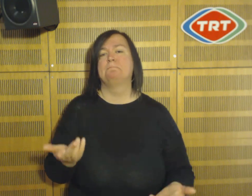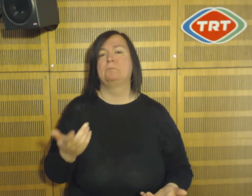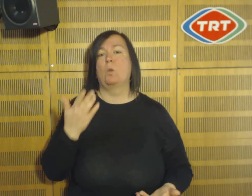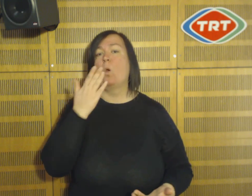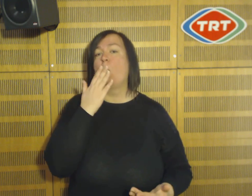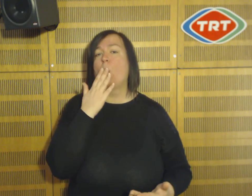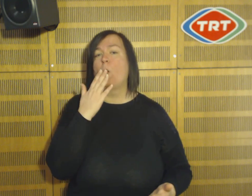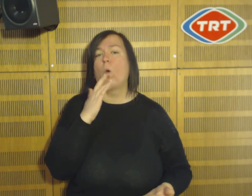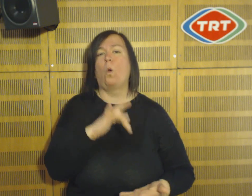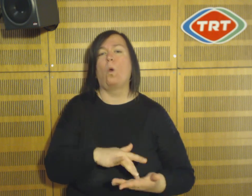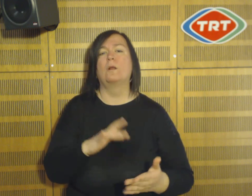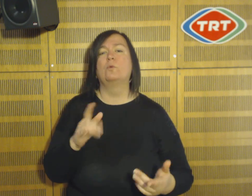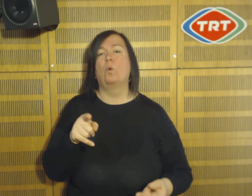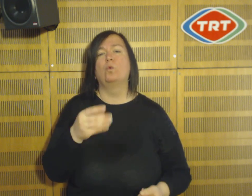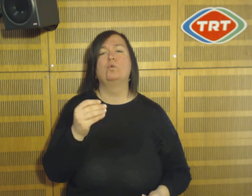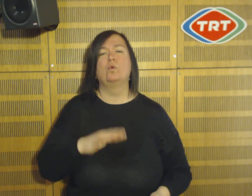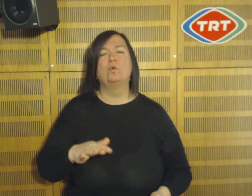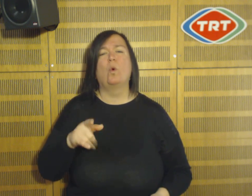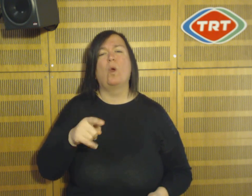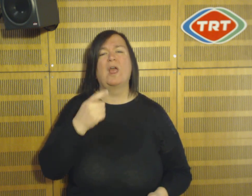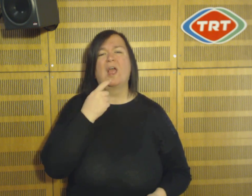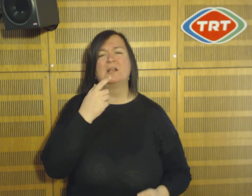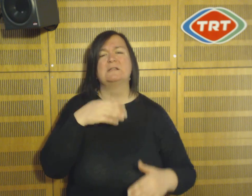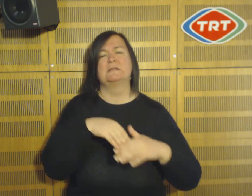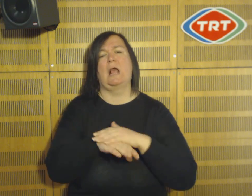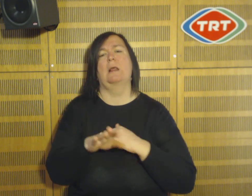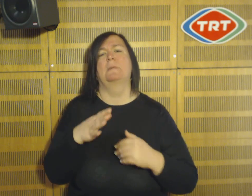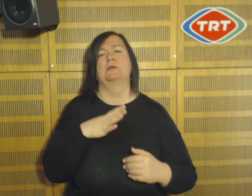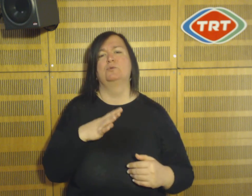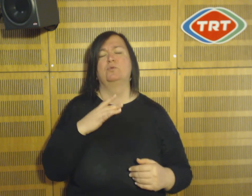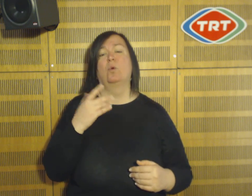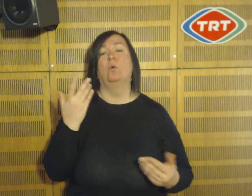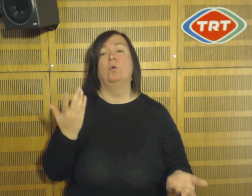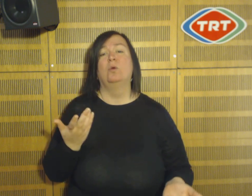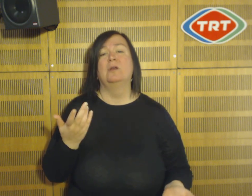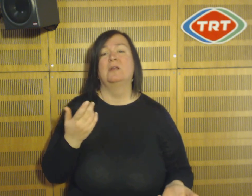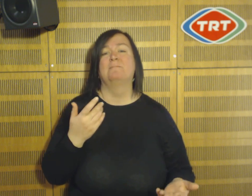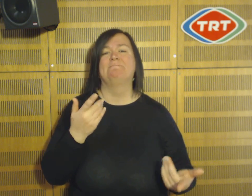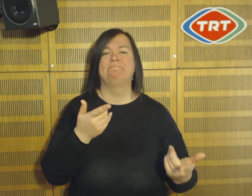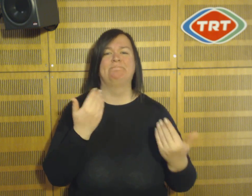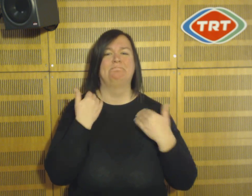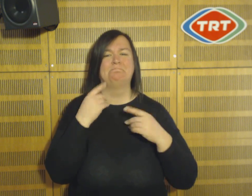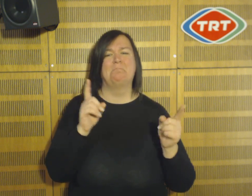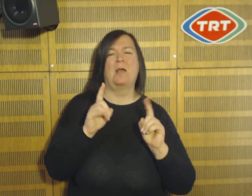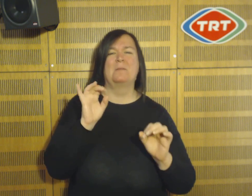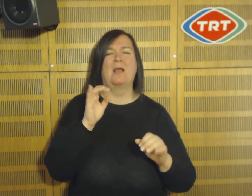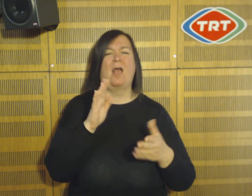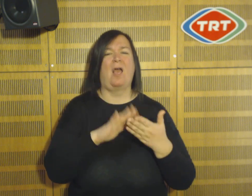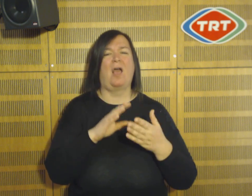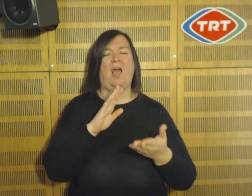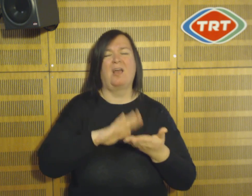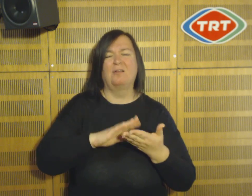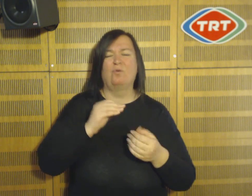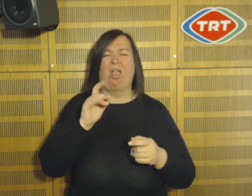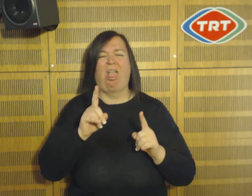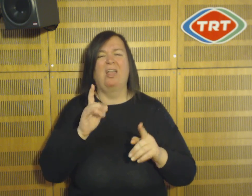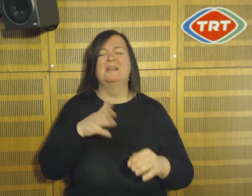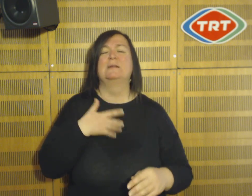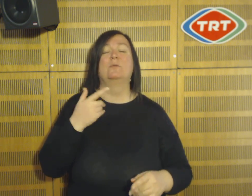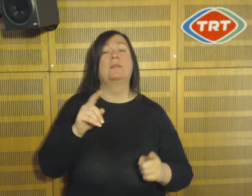ortamında o çocukları o yaşta Ee saklamak istiyorlar çünkü onu Eee yargılanmak istemiyorlar arkadaşlar ve öğretmenler tarafından Bu da Tam aksine